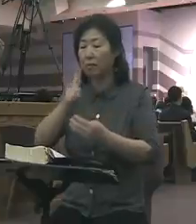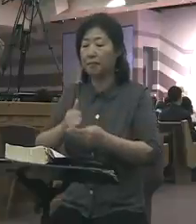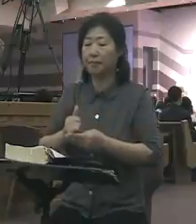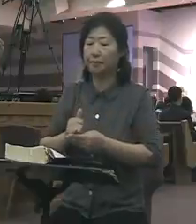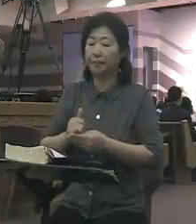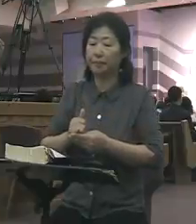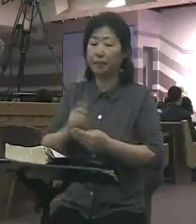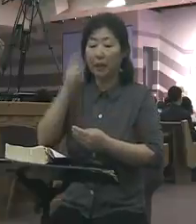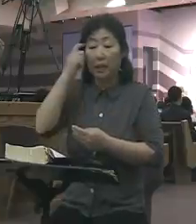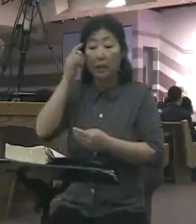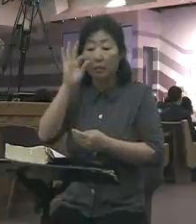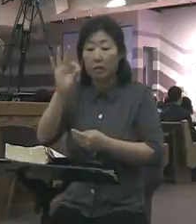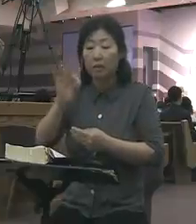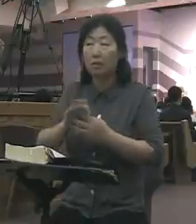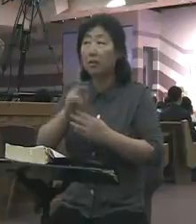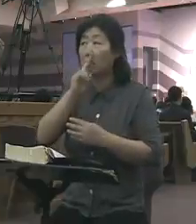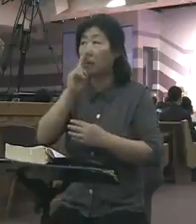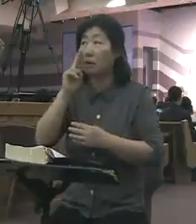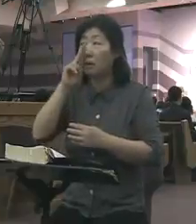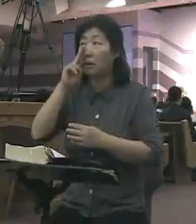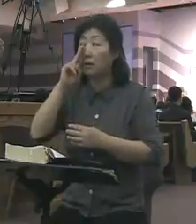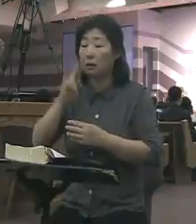생각해 보세요. 시기, 다툼,